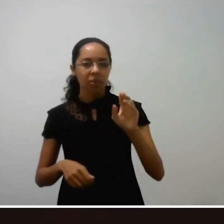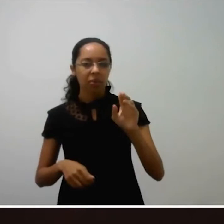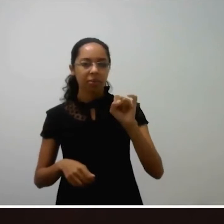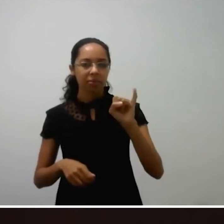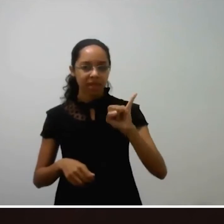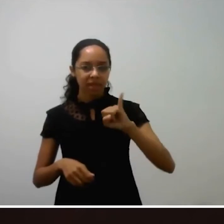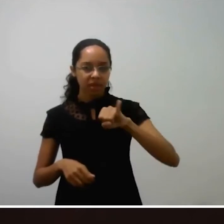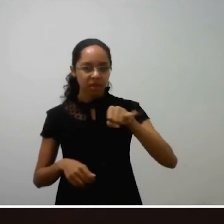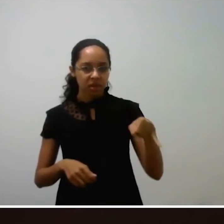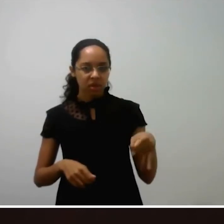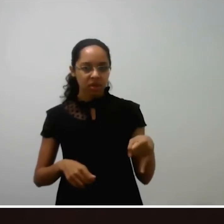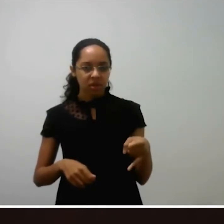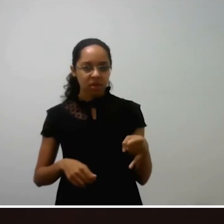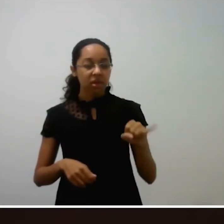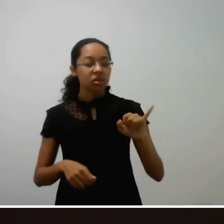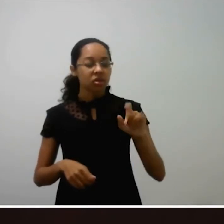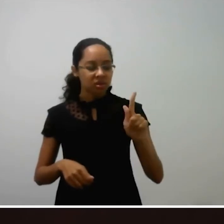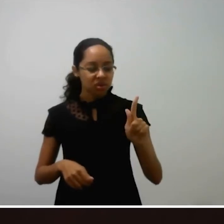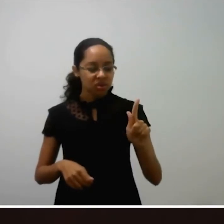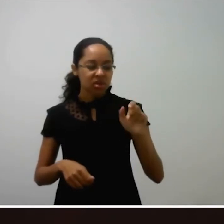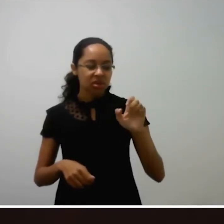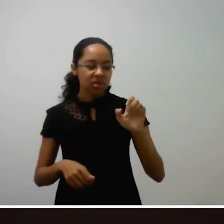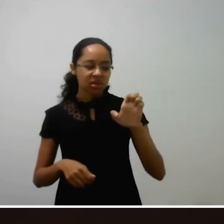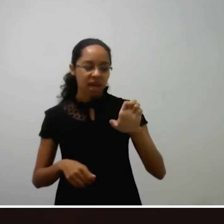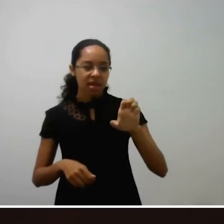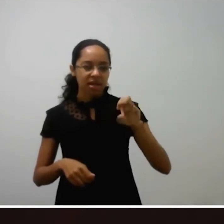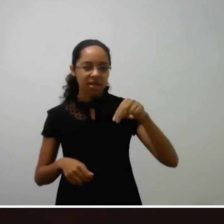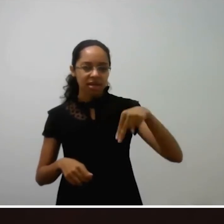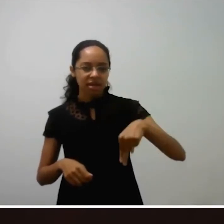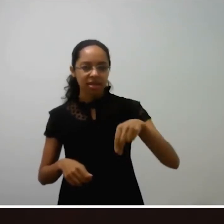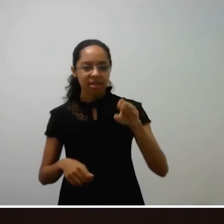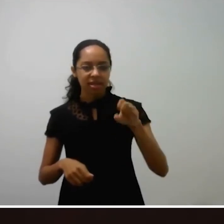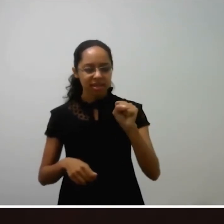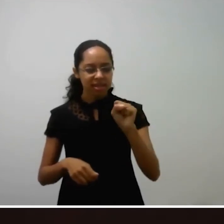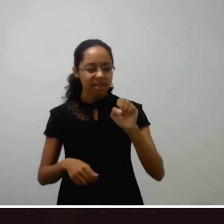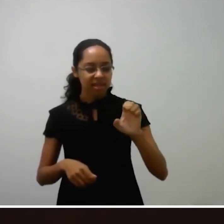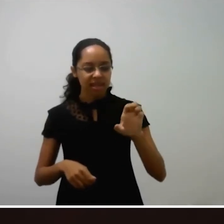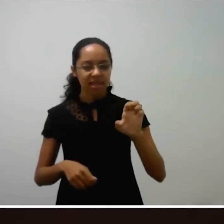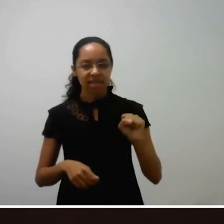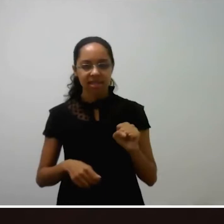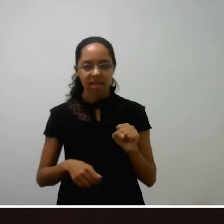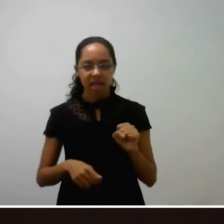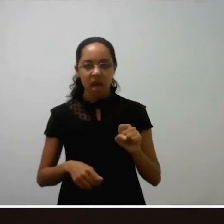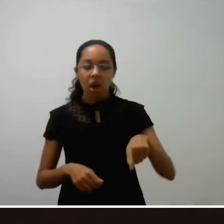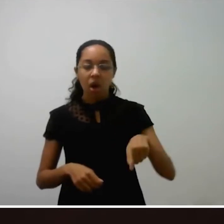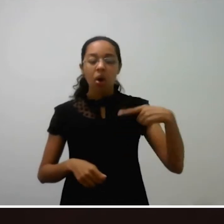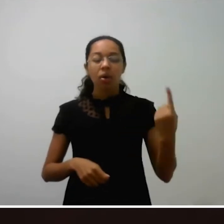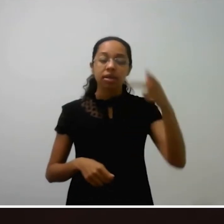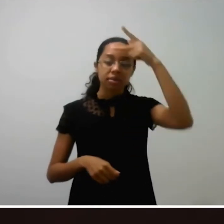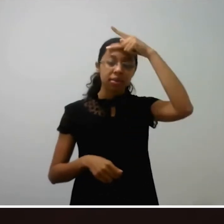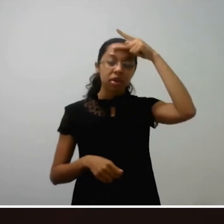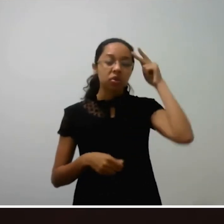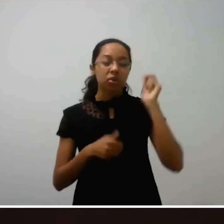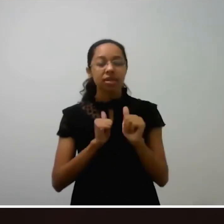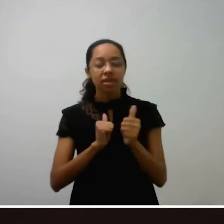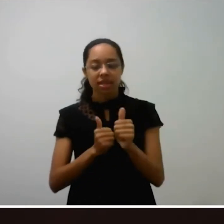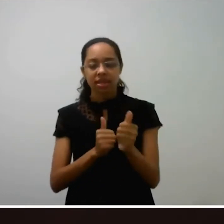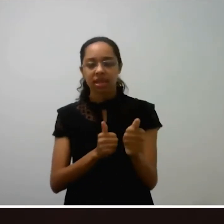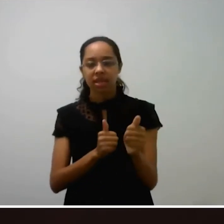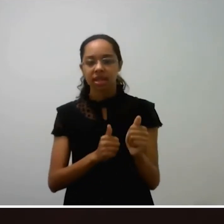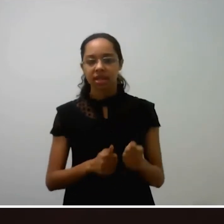Desde o primeiro século, mesmo na degradação da igreja, Deus sempre manteve uma